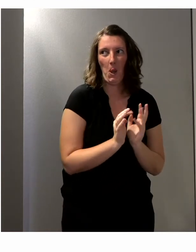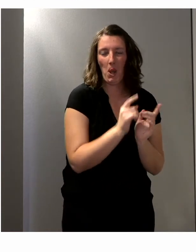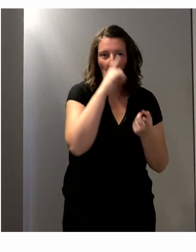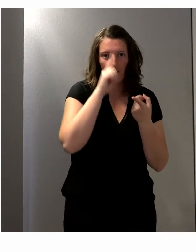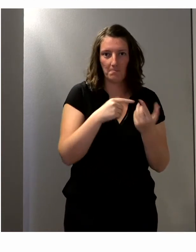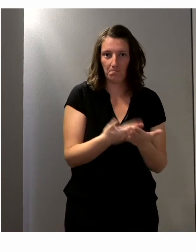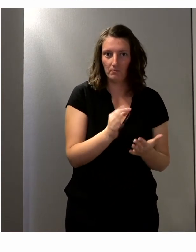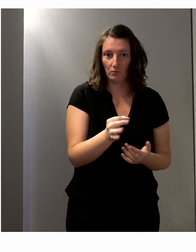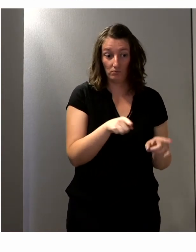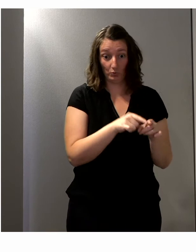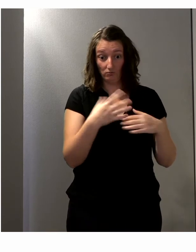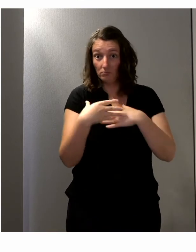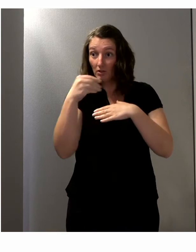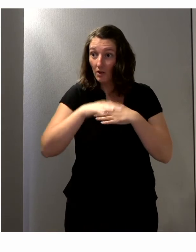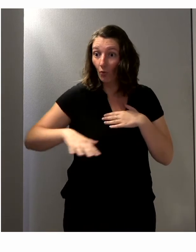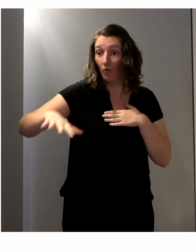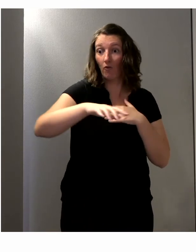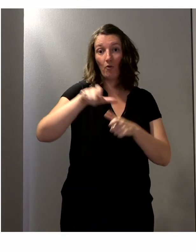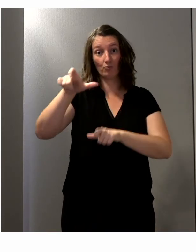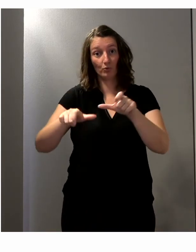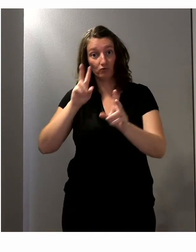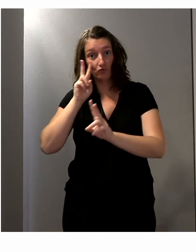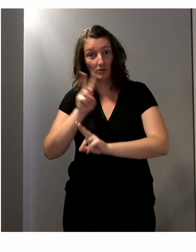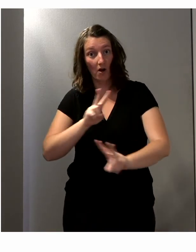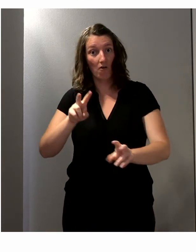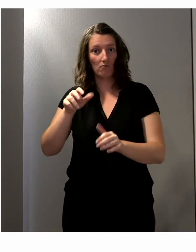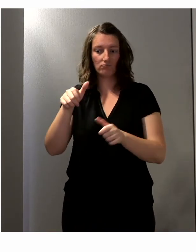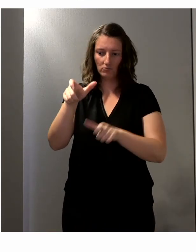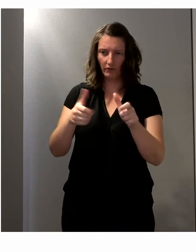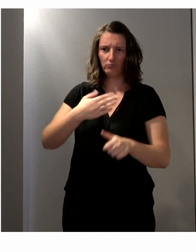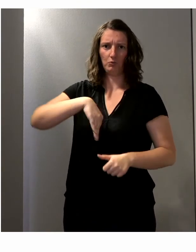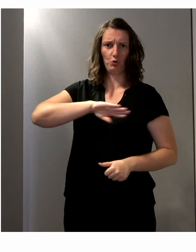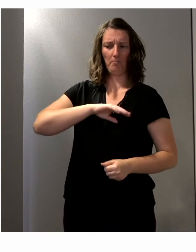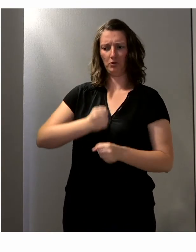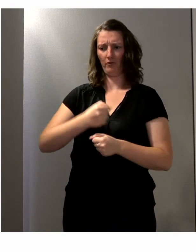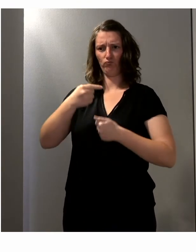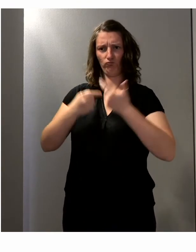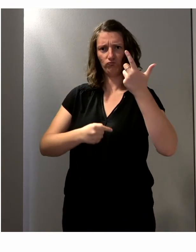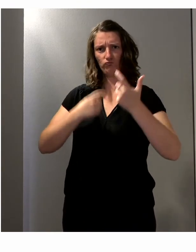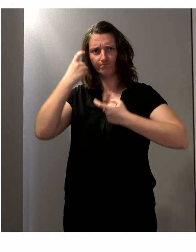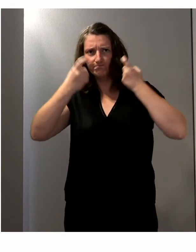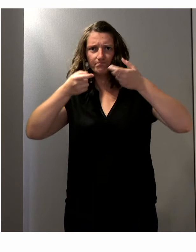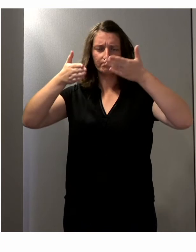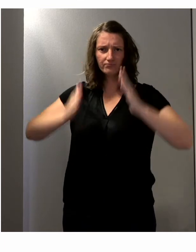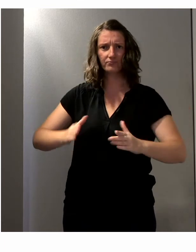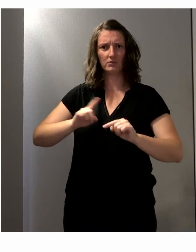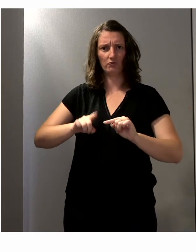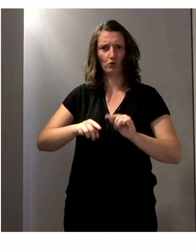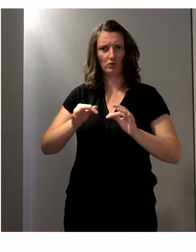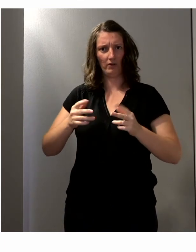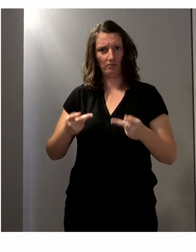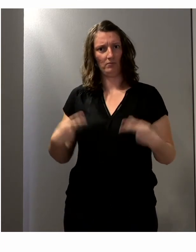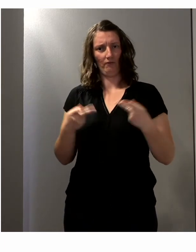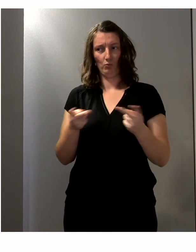qui a profondément touché la population et les personnes qui ont des responsabilités, qui réfléchissent, qui sont des acteurs importants de la vie